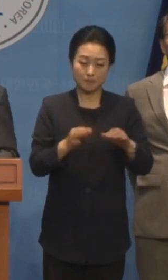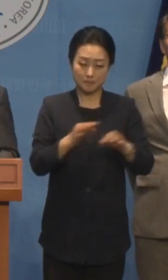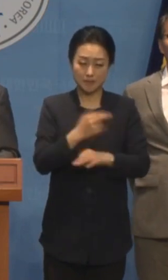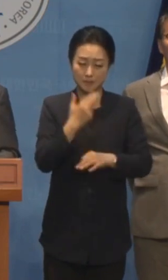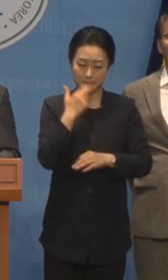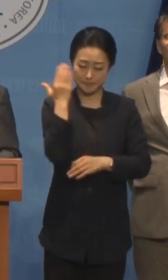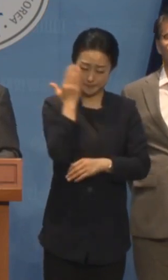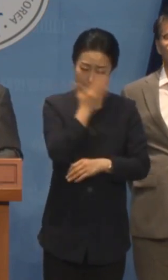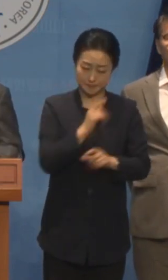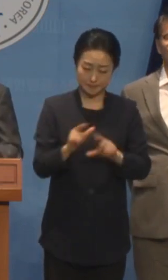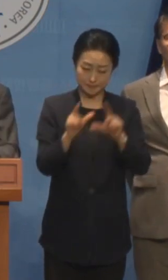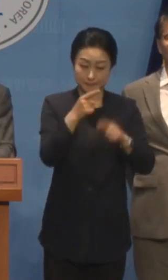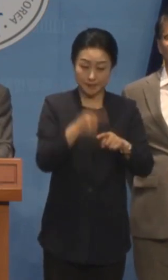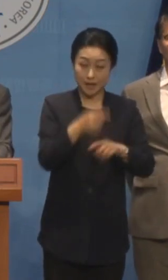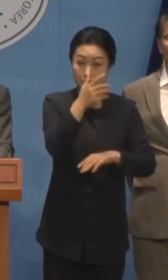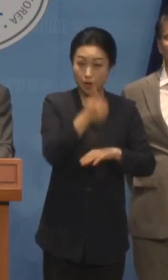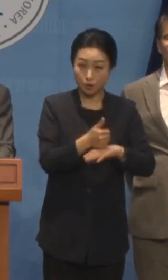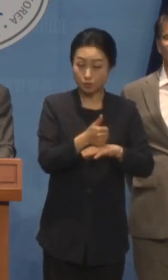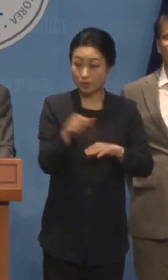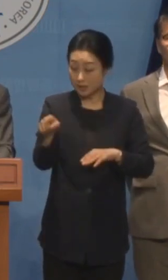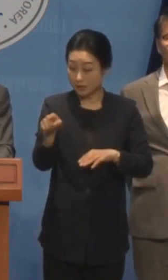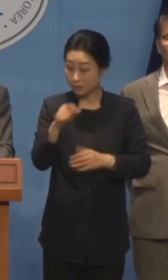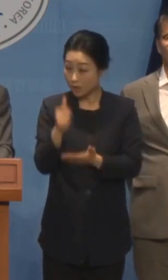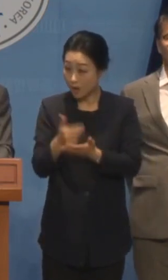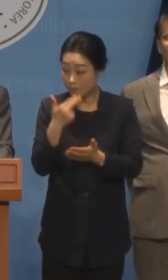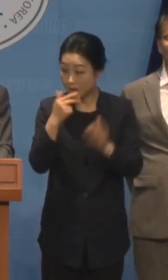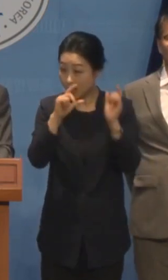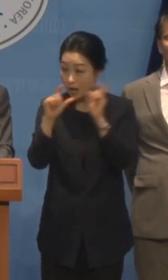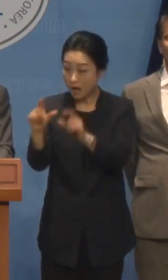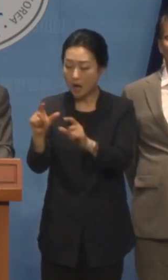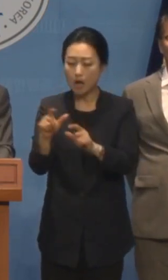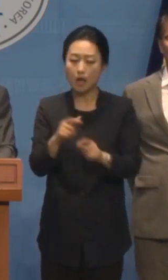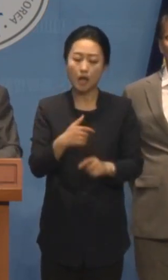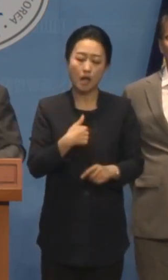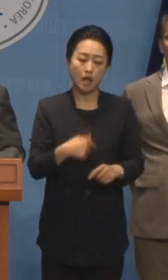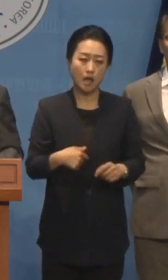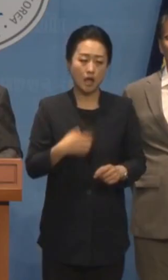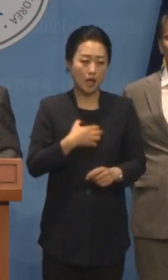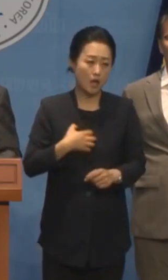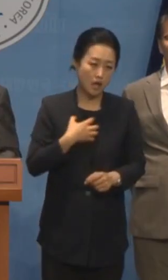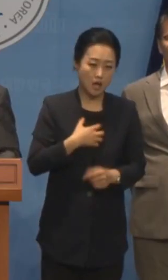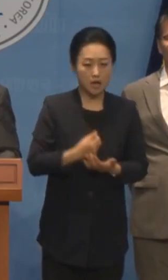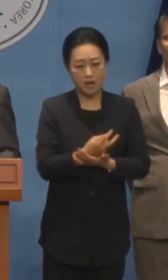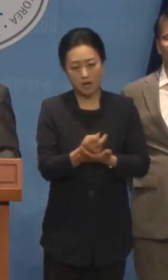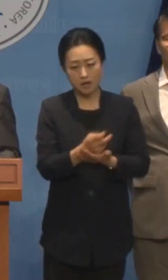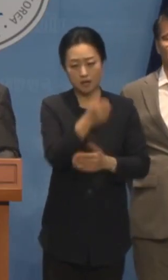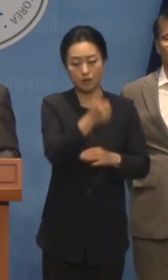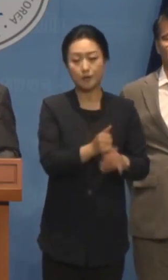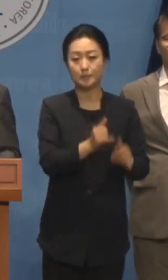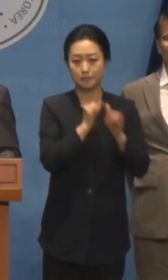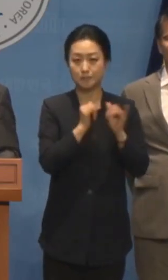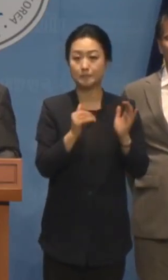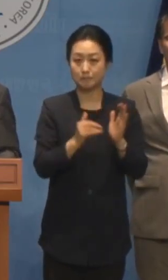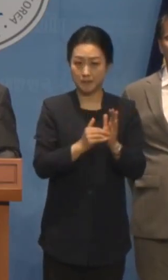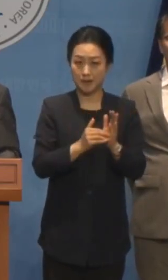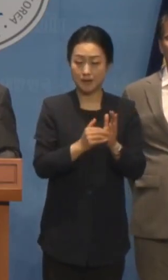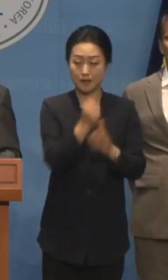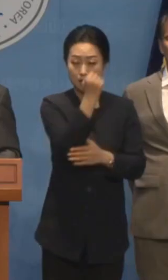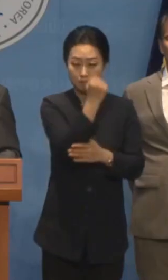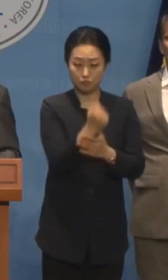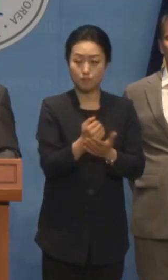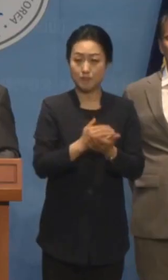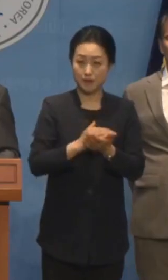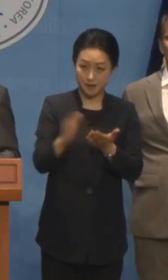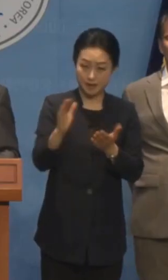송두리째 앗아버렸고 결국에는 죽음에 이르게까지 한 것입니다. 반부패 총괄